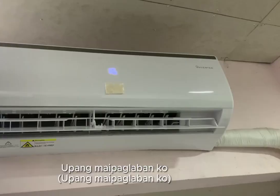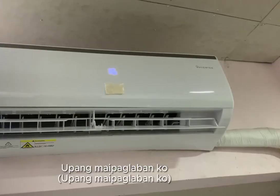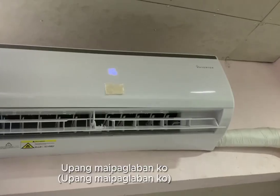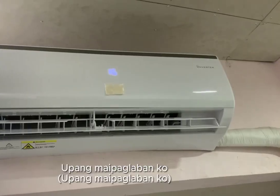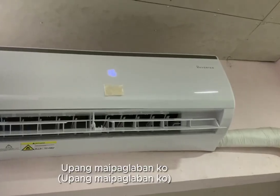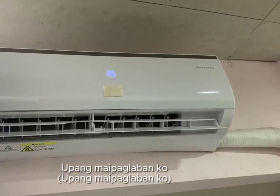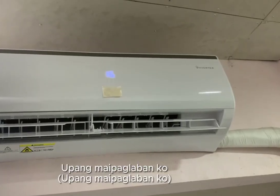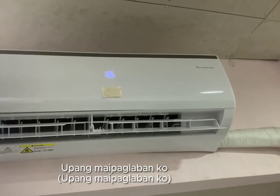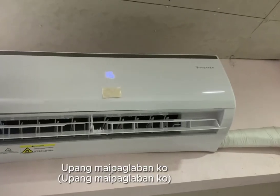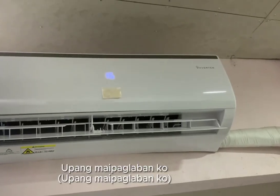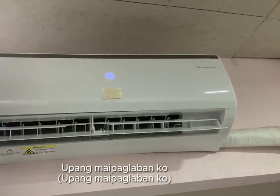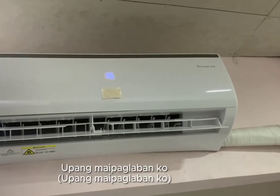maipaglaban ko